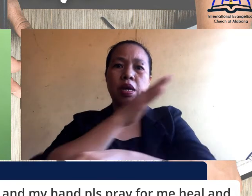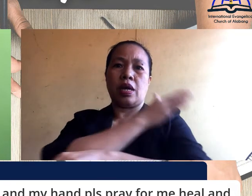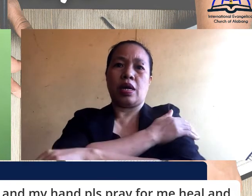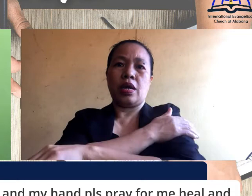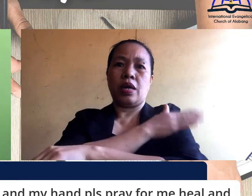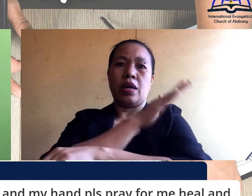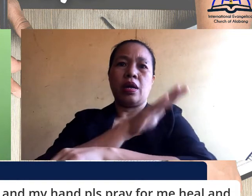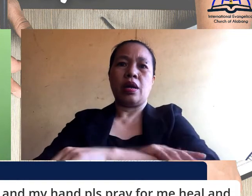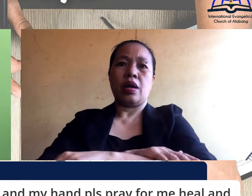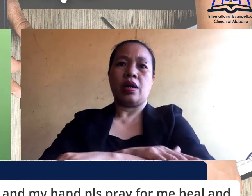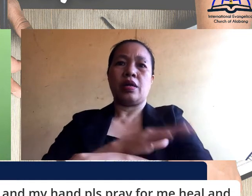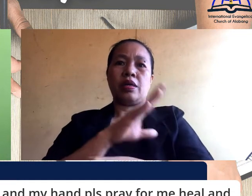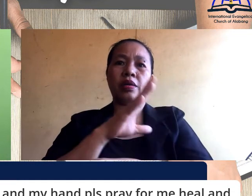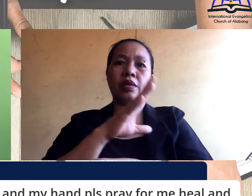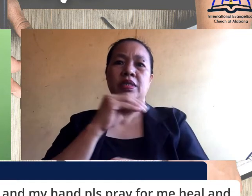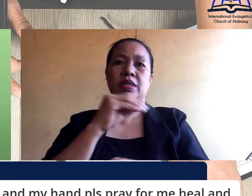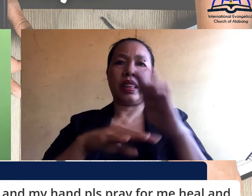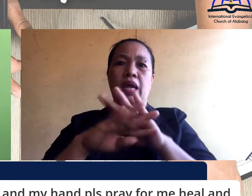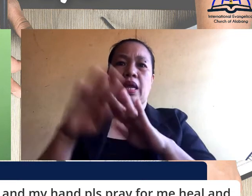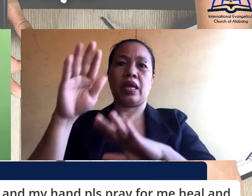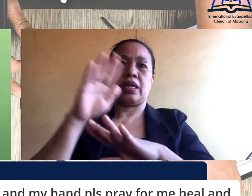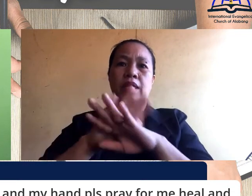Praying for healing. Ayan. And